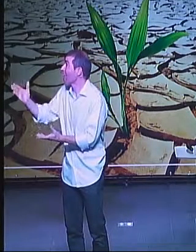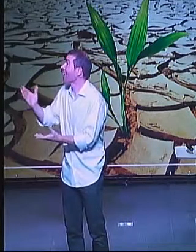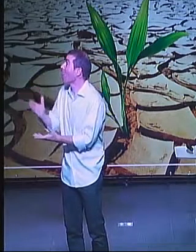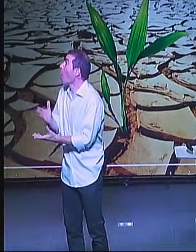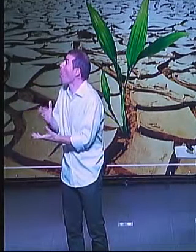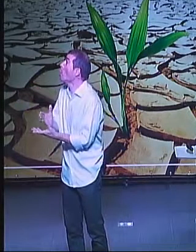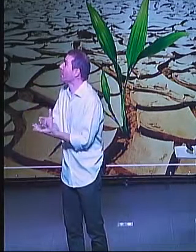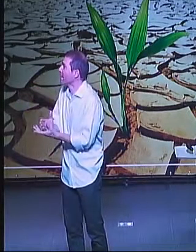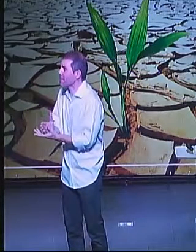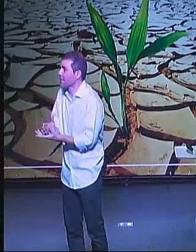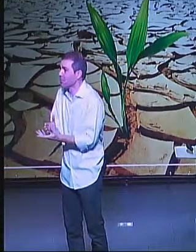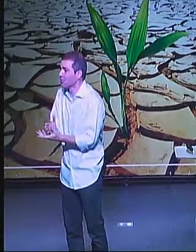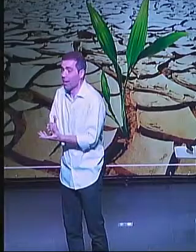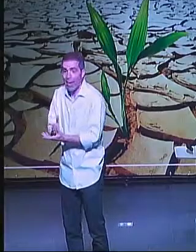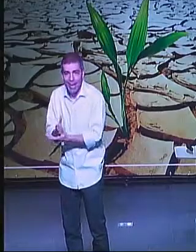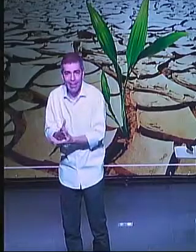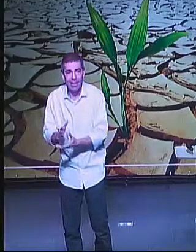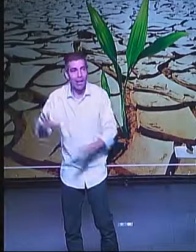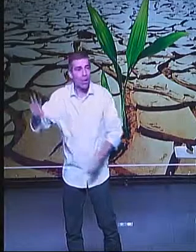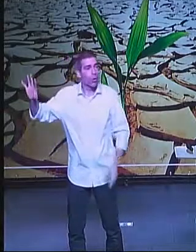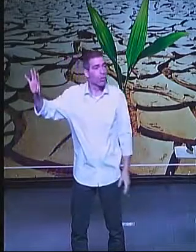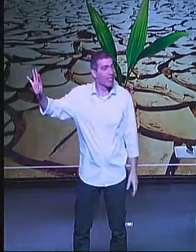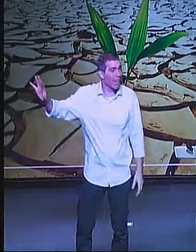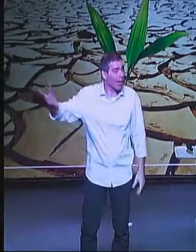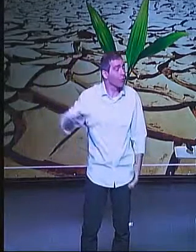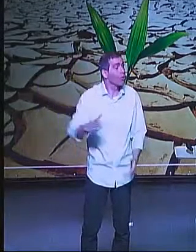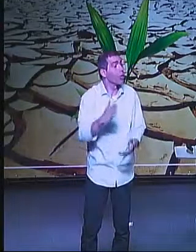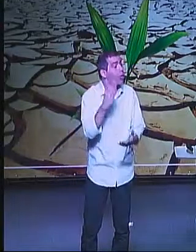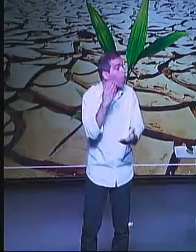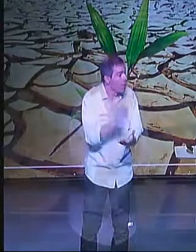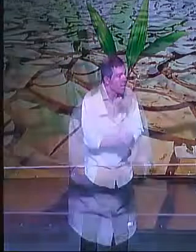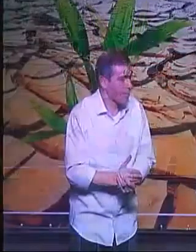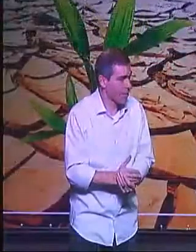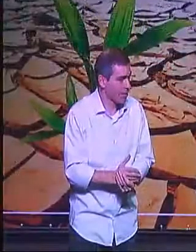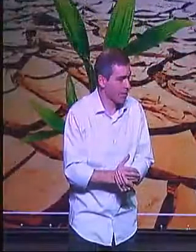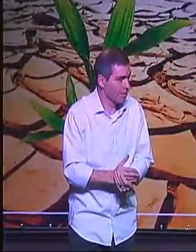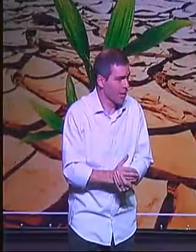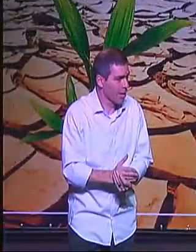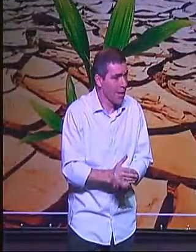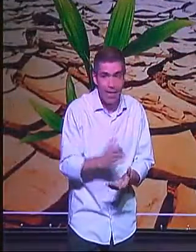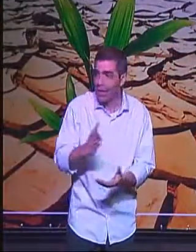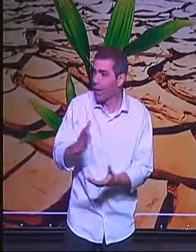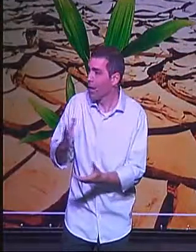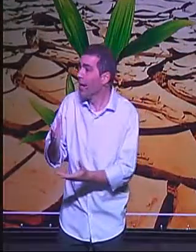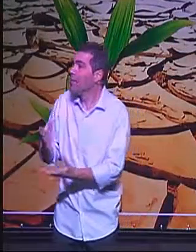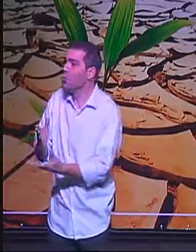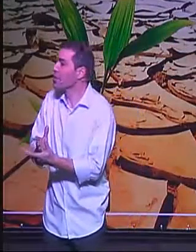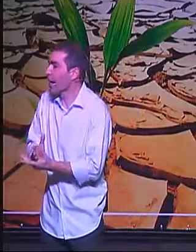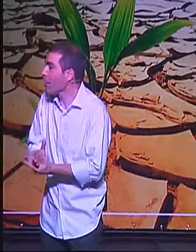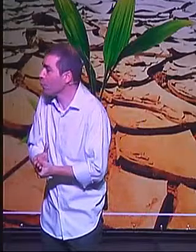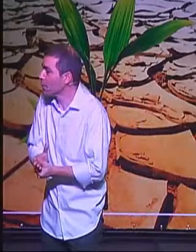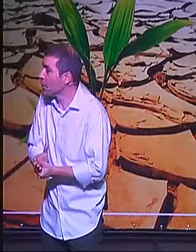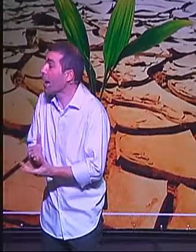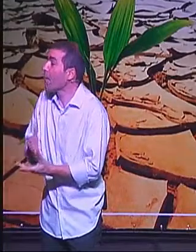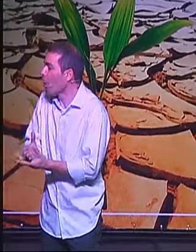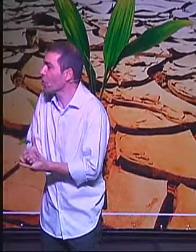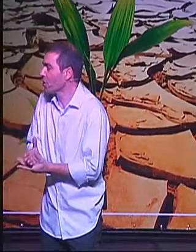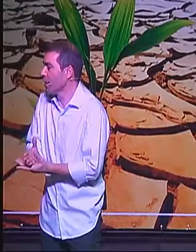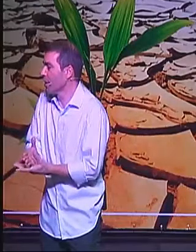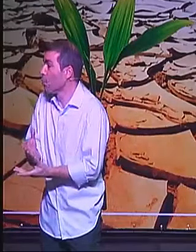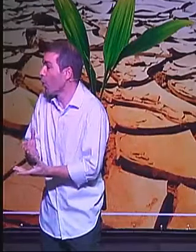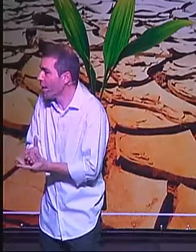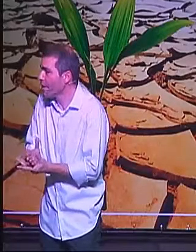quebrar aquela obrigação era quando escravo morresse antes do escravo ter a